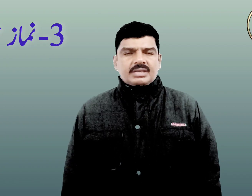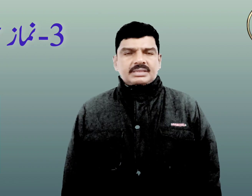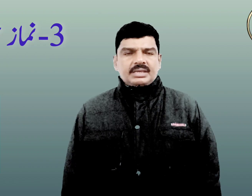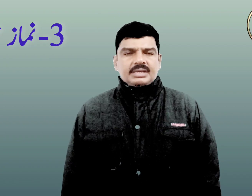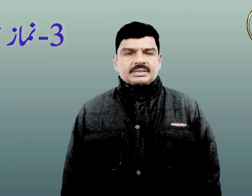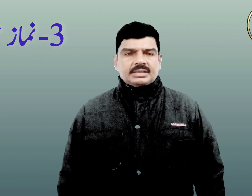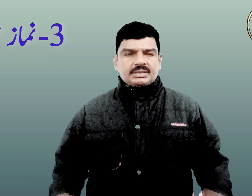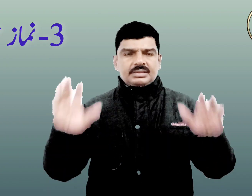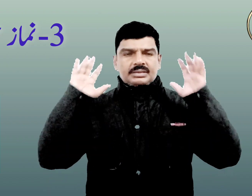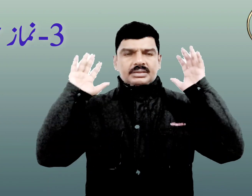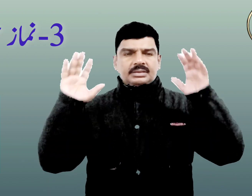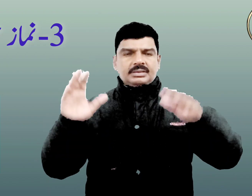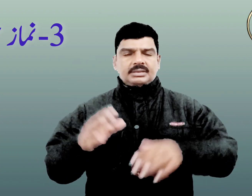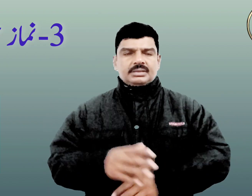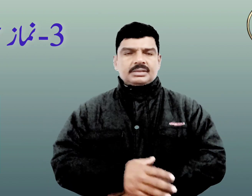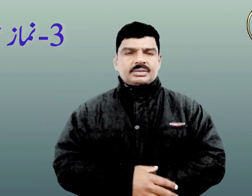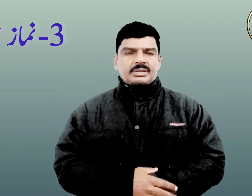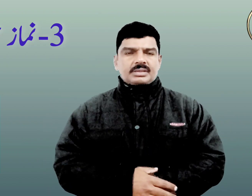नमाज असर, नमाज